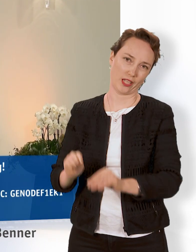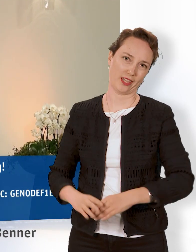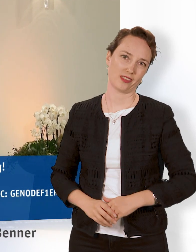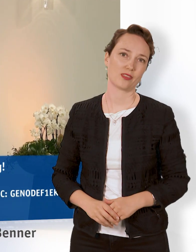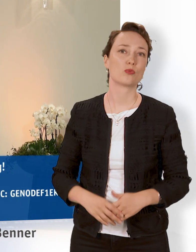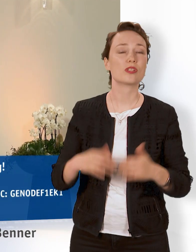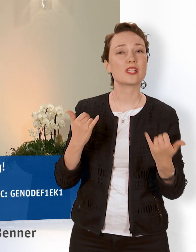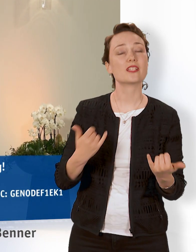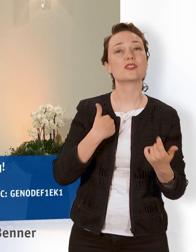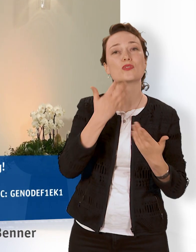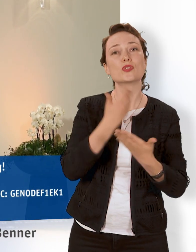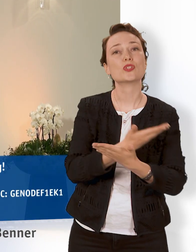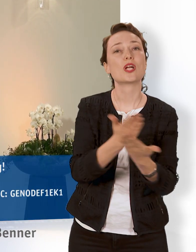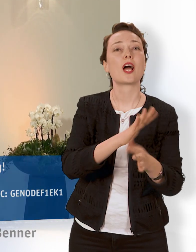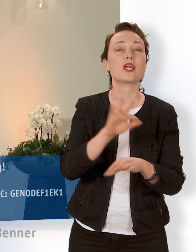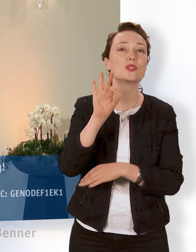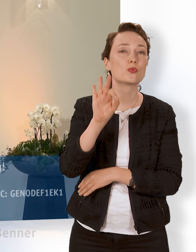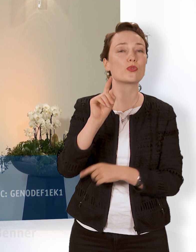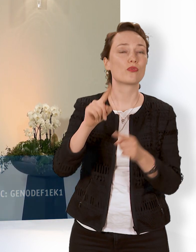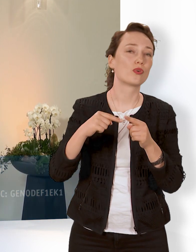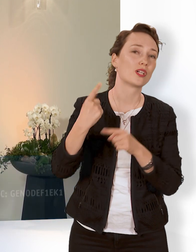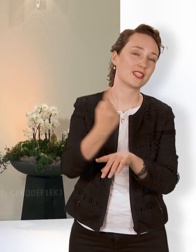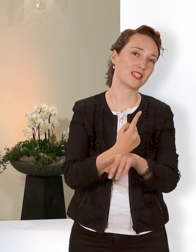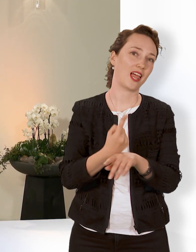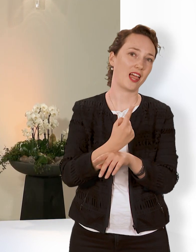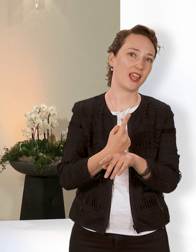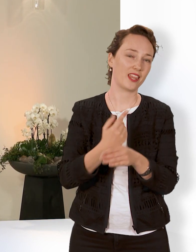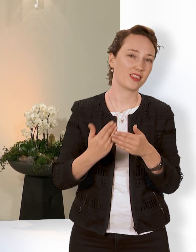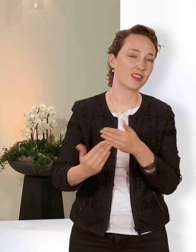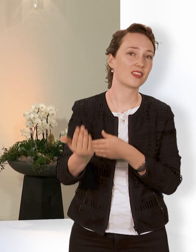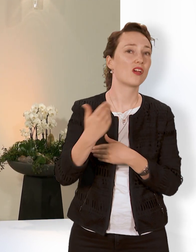Nun wünsche ich Ihnen alles Gute für die nächste Zeit. Ich freue mich, wenn wir uns